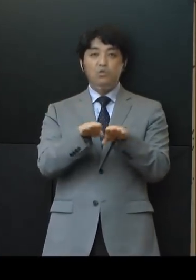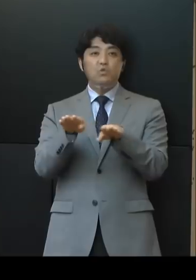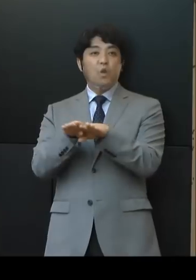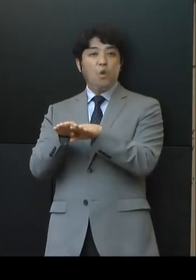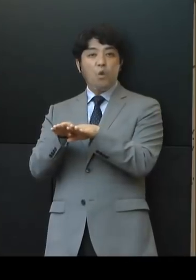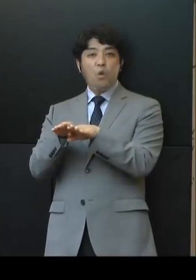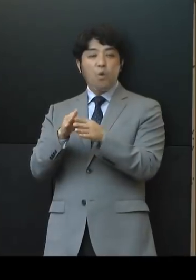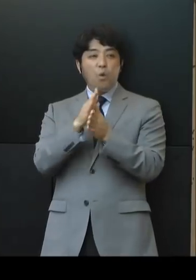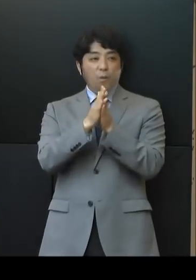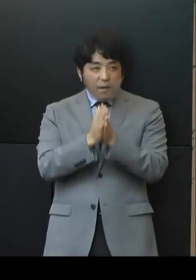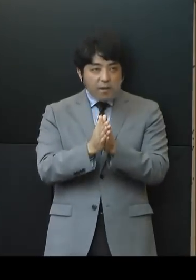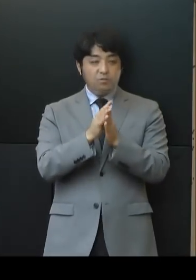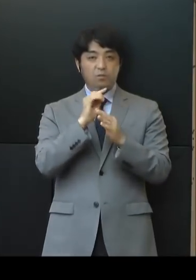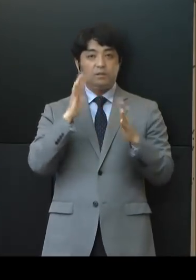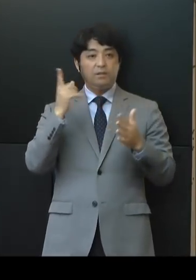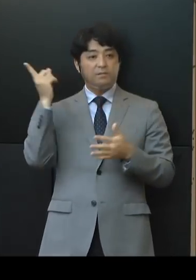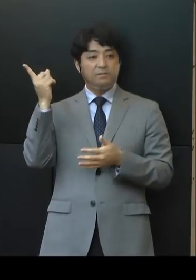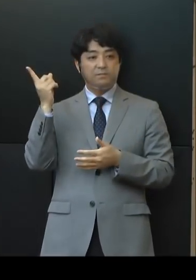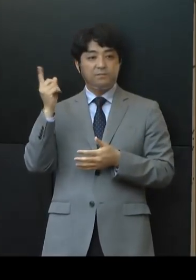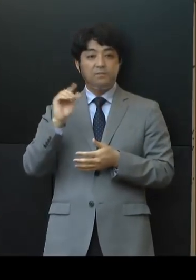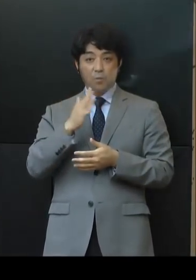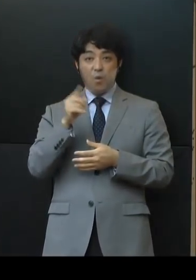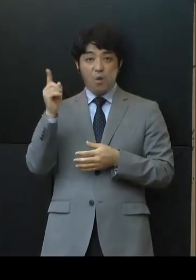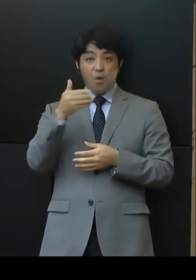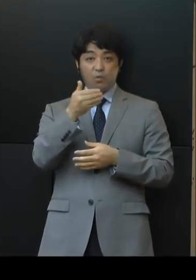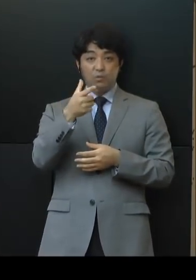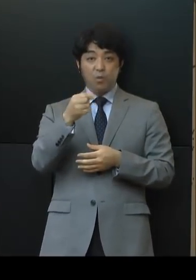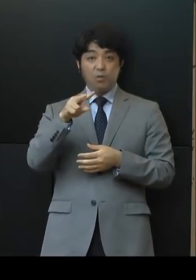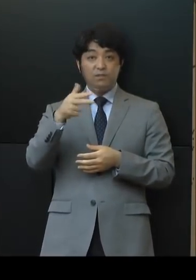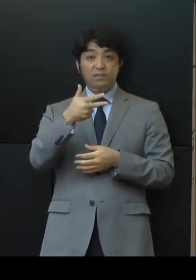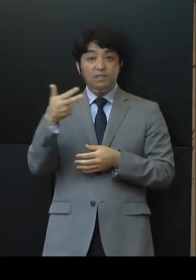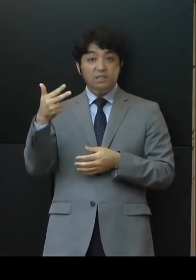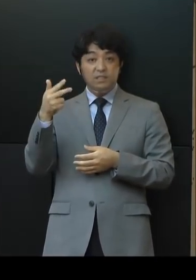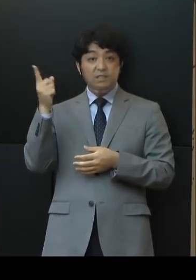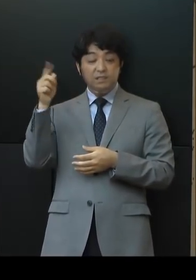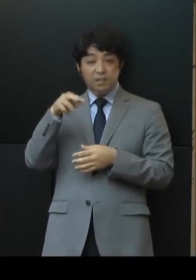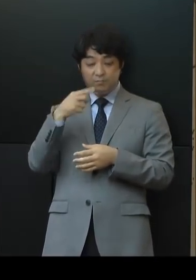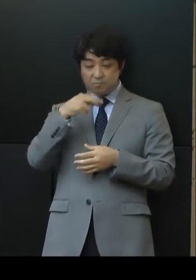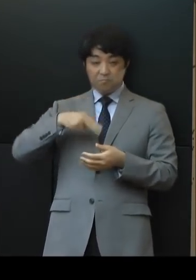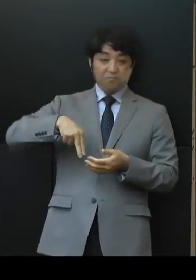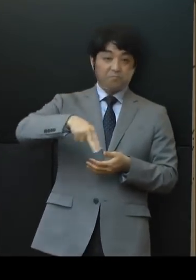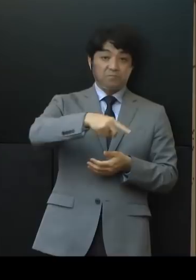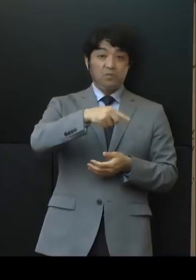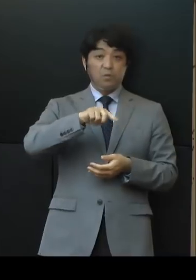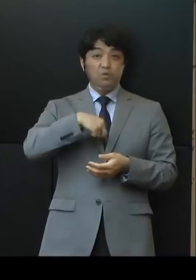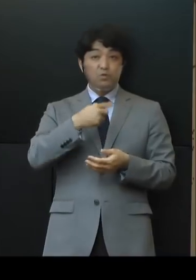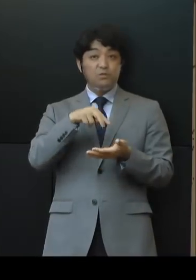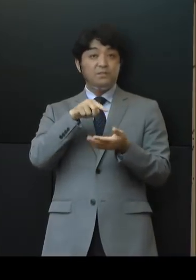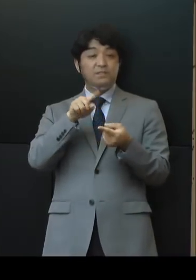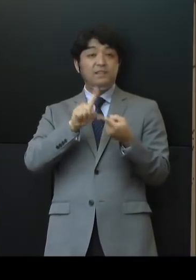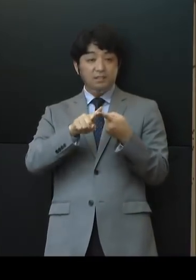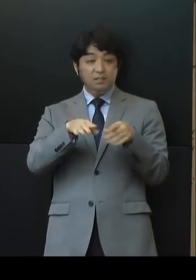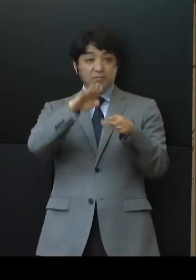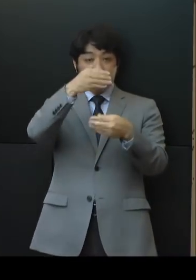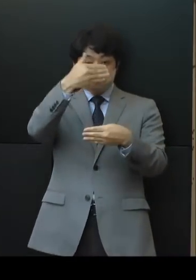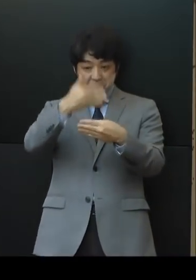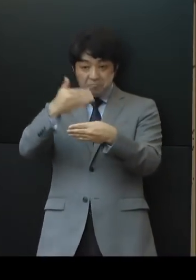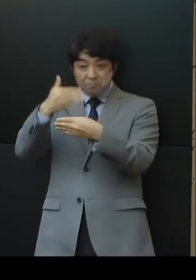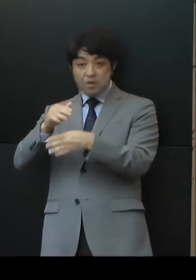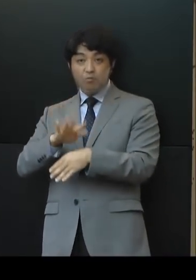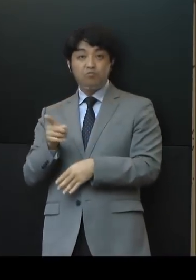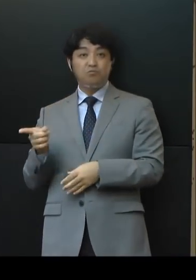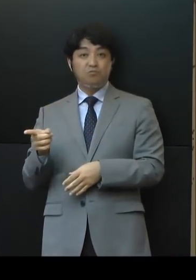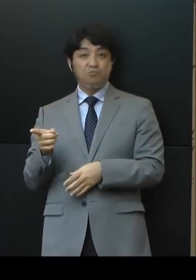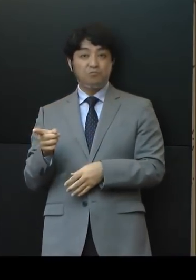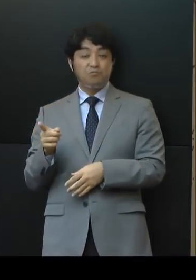も結構あります。あと気持ちなんかを見てても自主的に結構お店を閉められているところもありますけれども、今回、まあ、あえて休業要